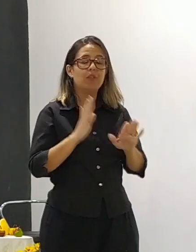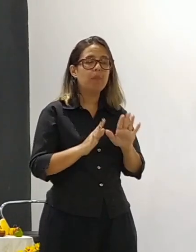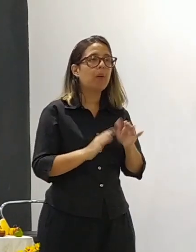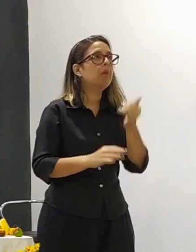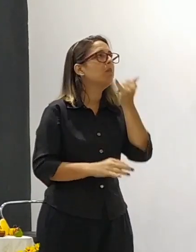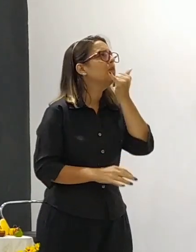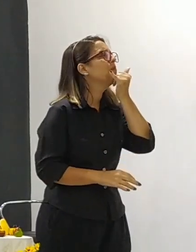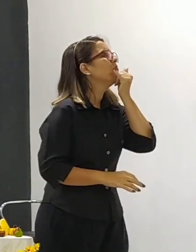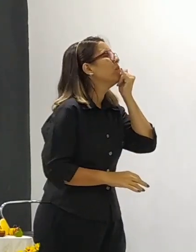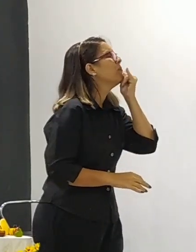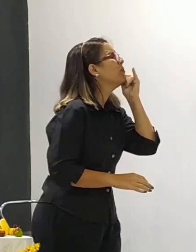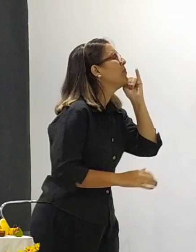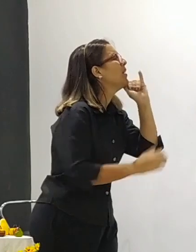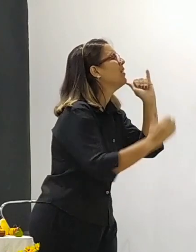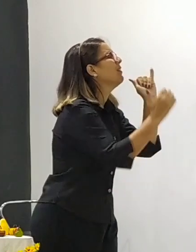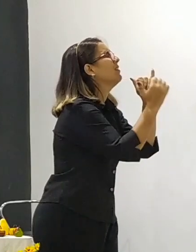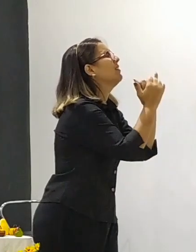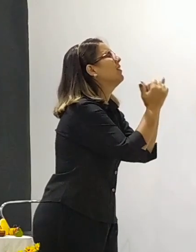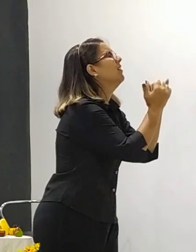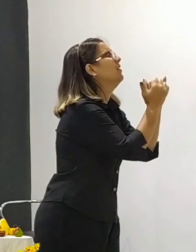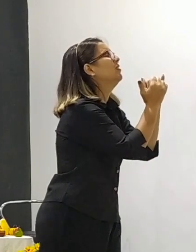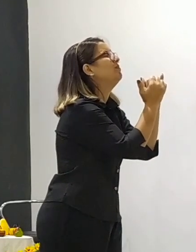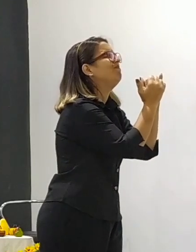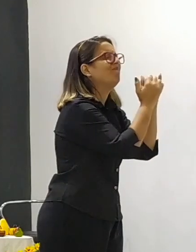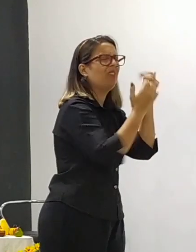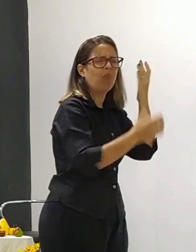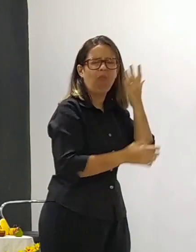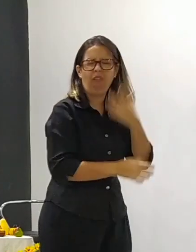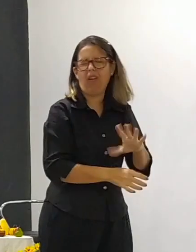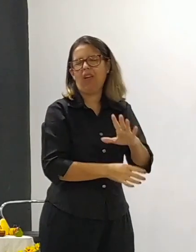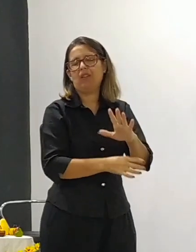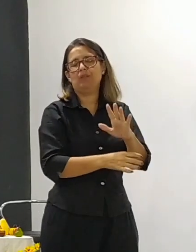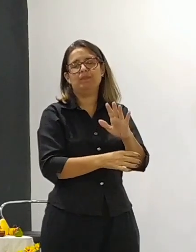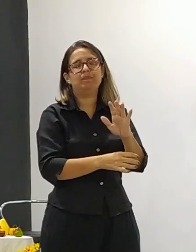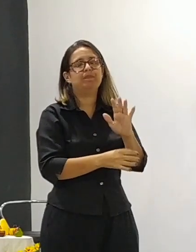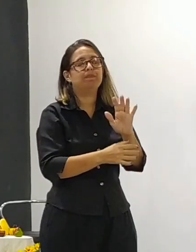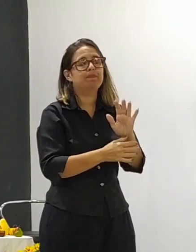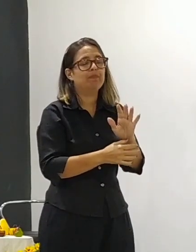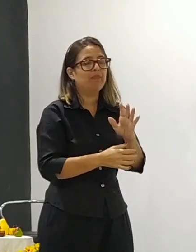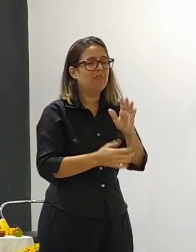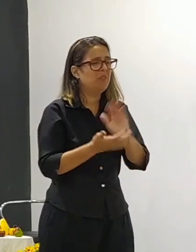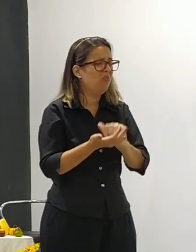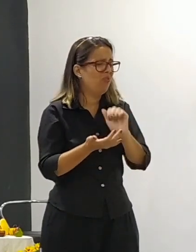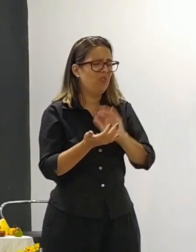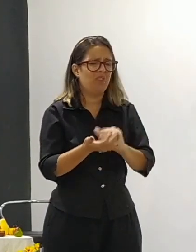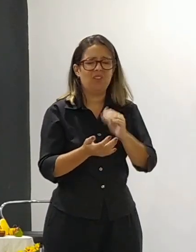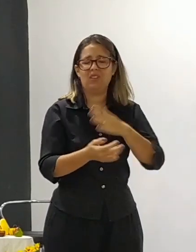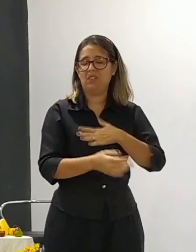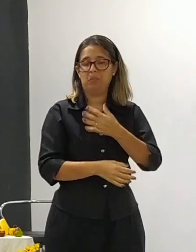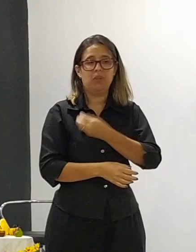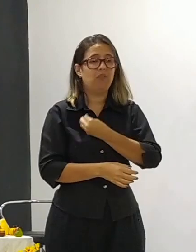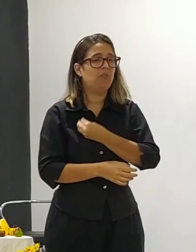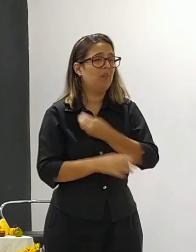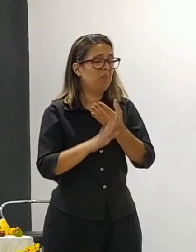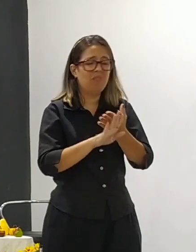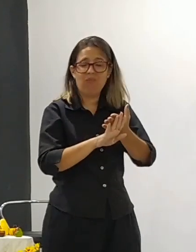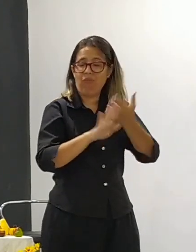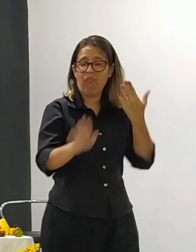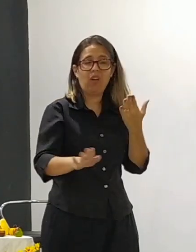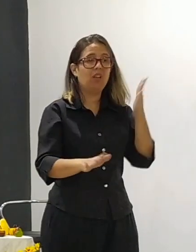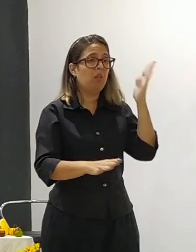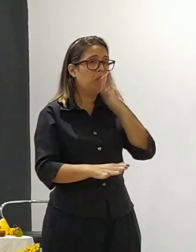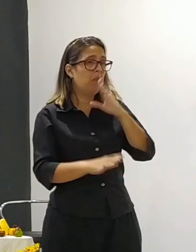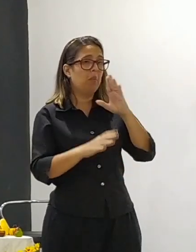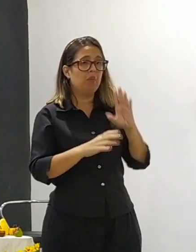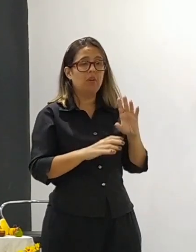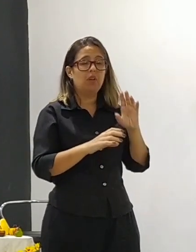Eu vou para os pés do Senhor e falo: Senhor, eu não quero mais isso na minha vida. Tira isso de mim. Me afasta desse mal, me